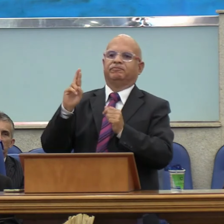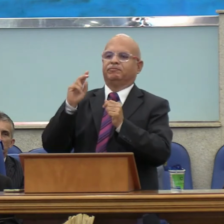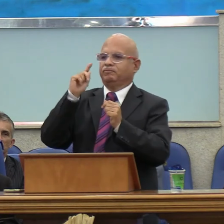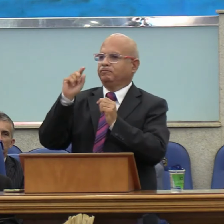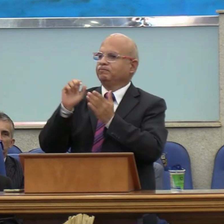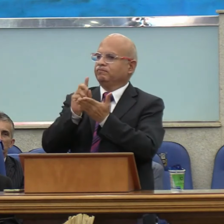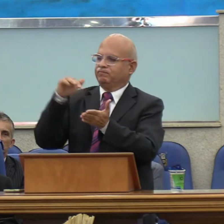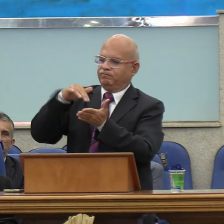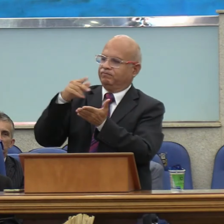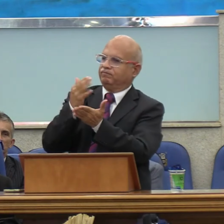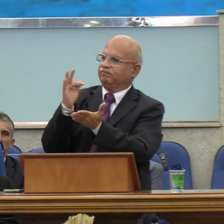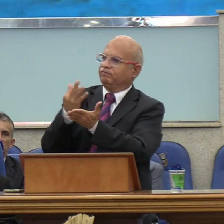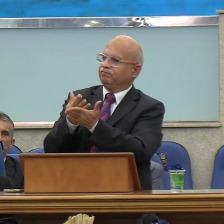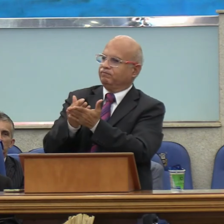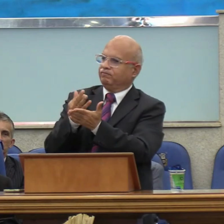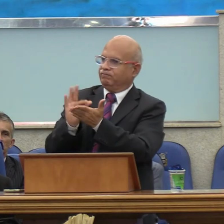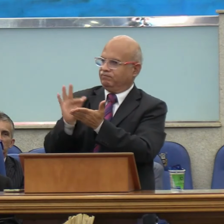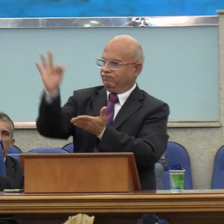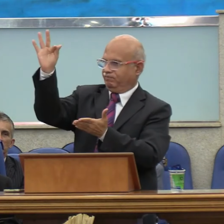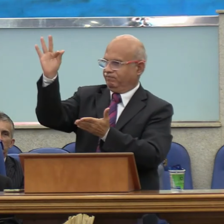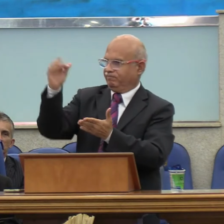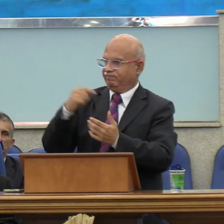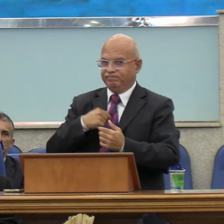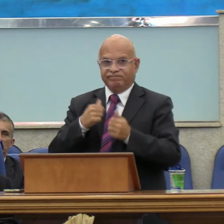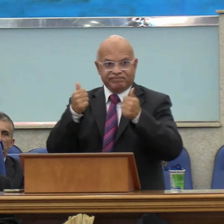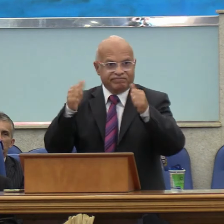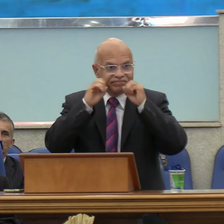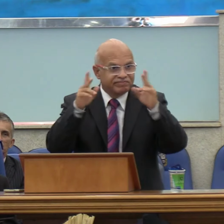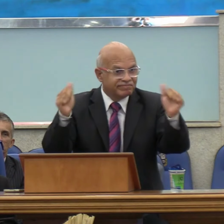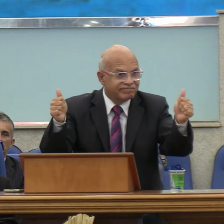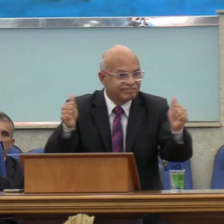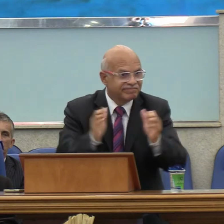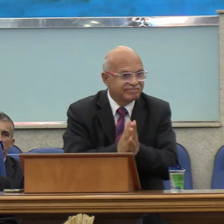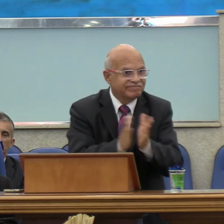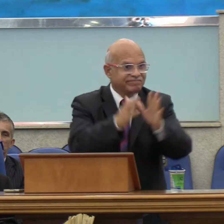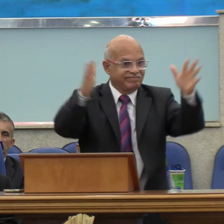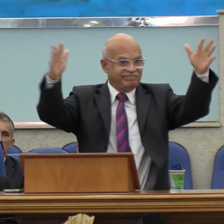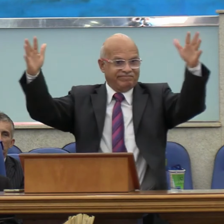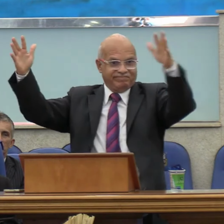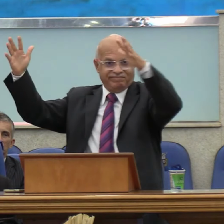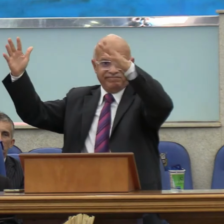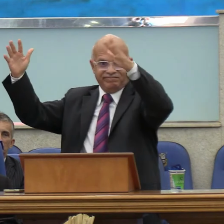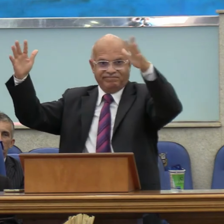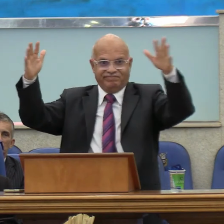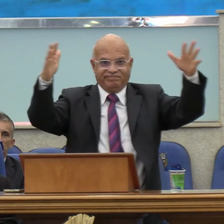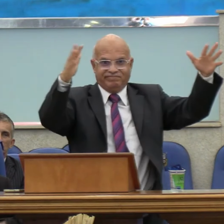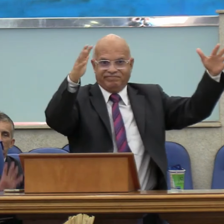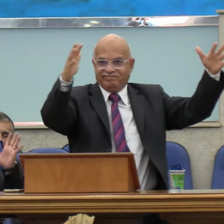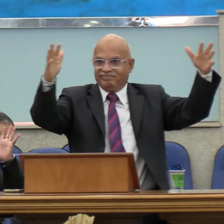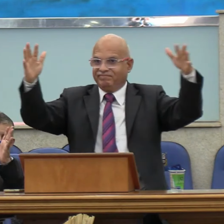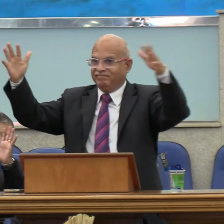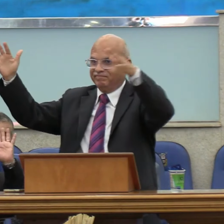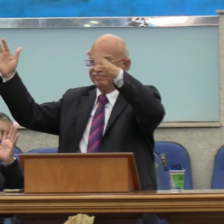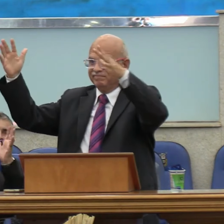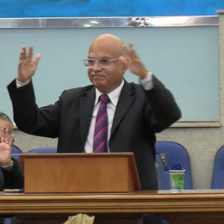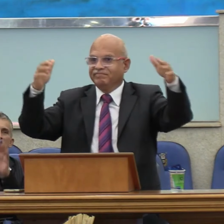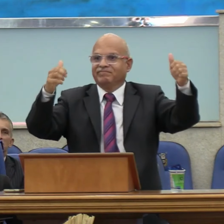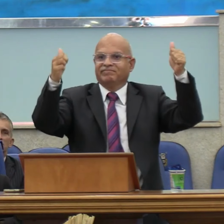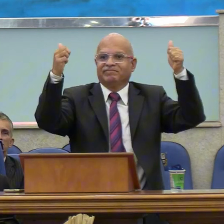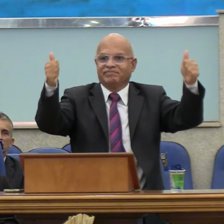gente. E também sou o diretor do Instituto Teológico da Venezuela. Amém?